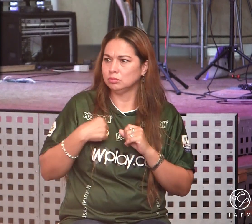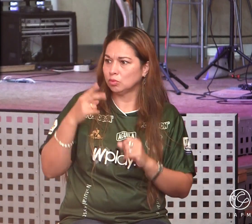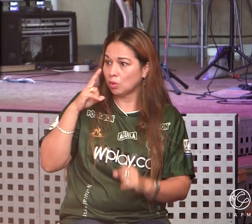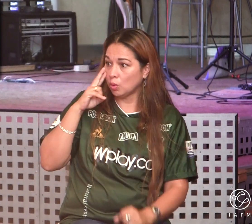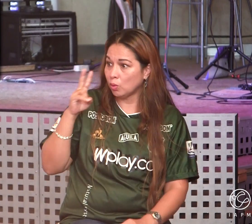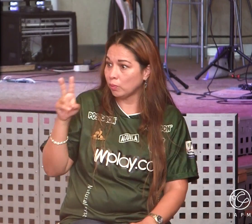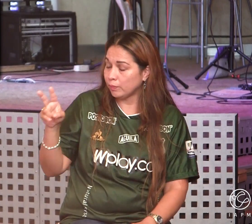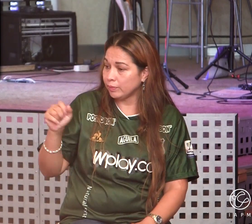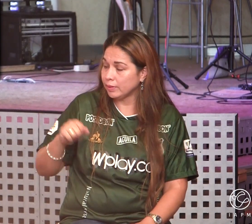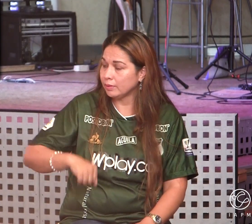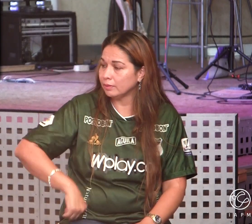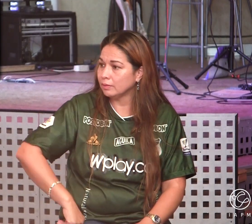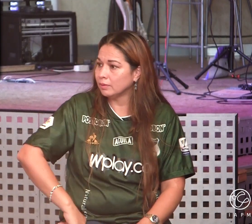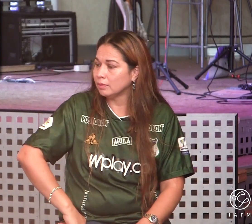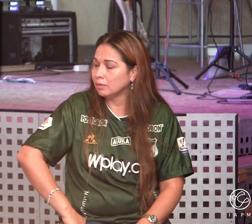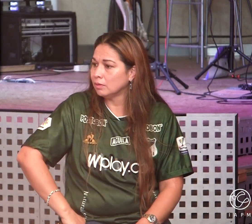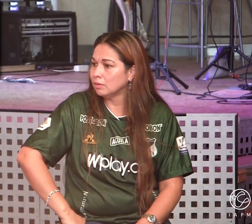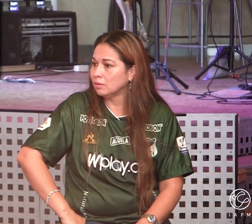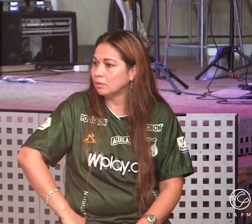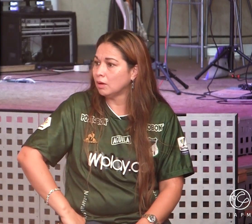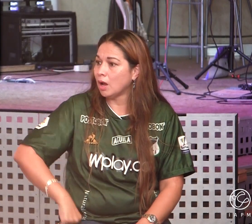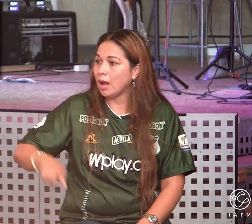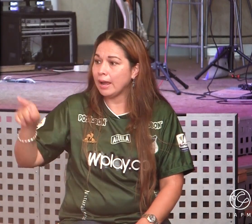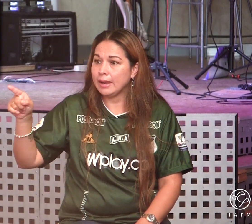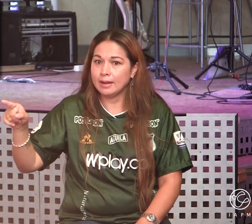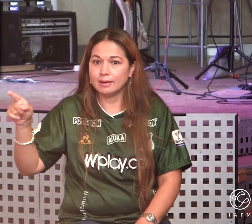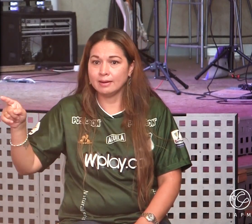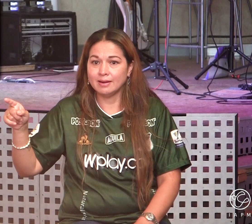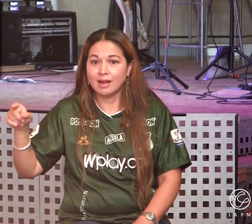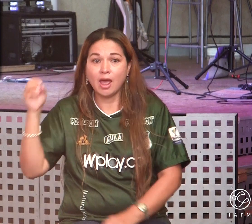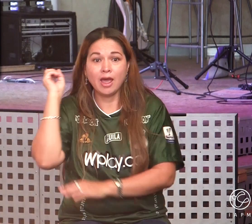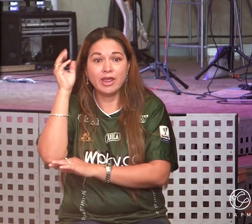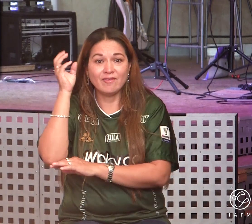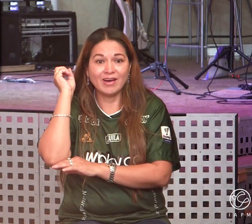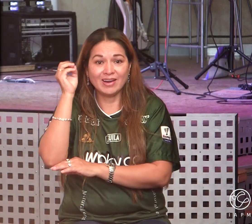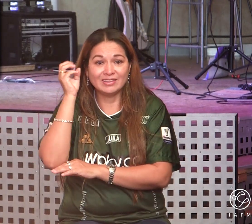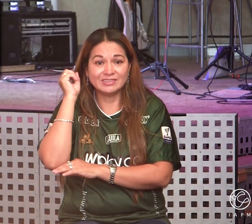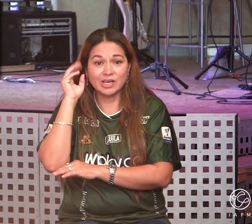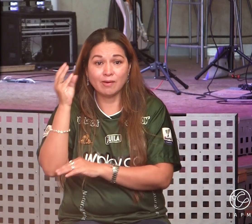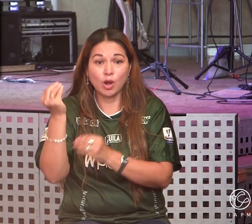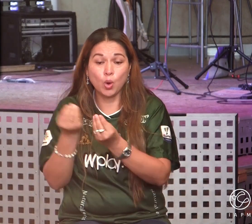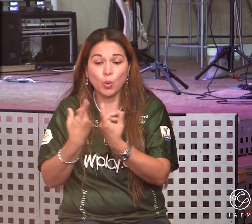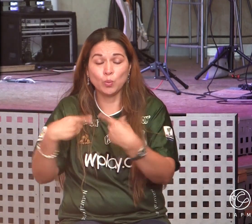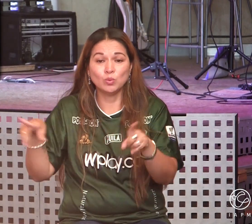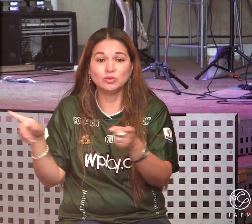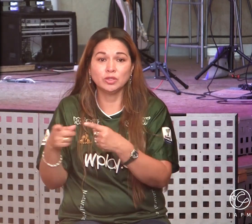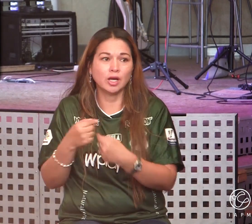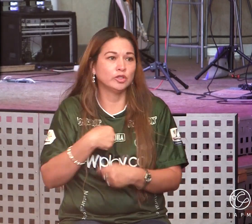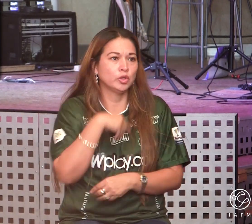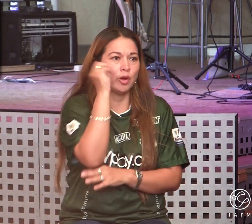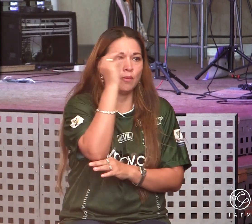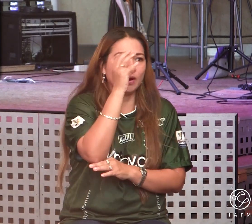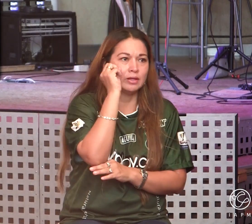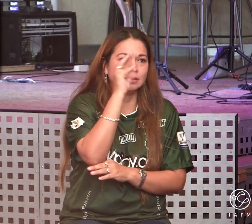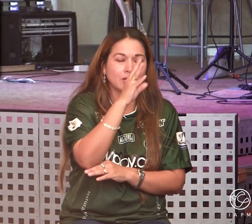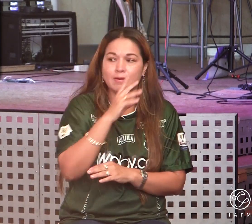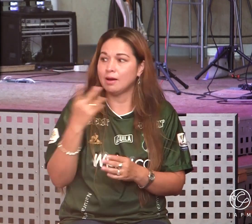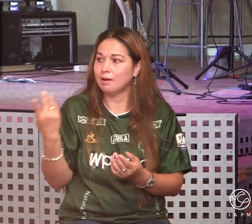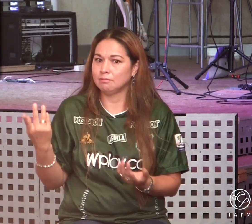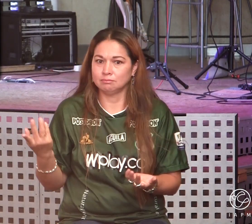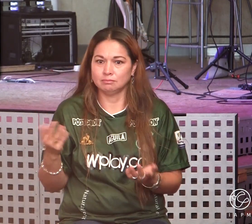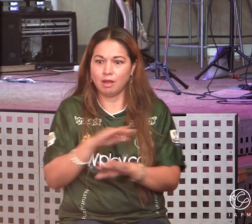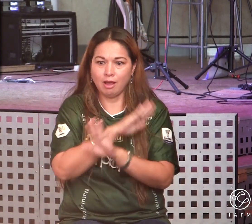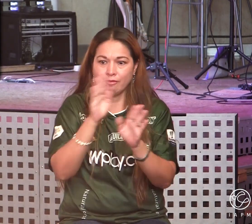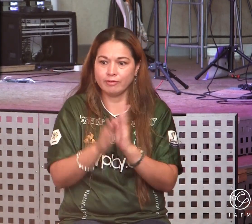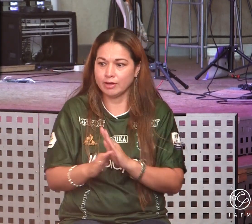al final de todo estábamos evangelizando los dos. Al final de todo, cuando yo termino, él se me acerca. Yo creo que él vino como a negociar conmigo.